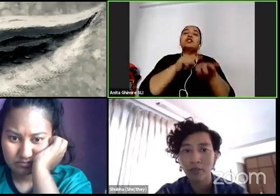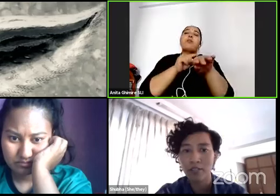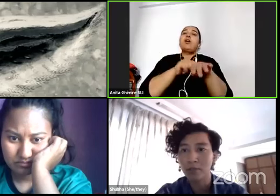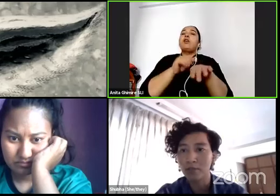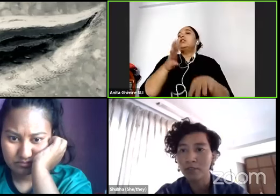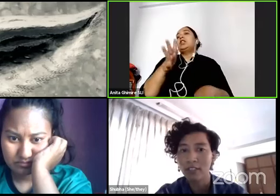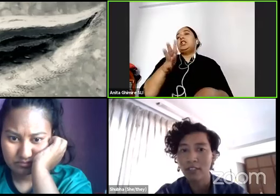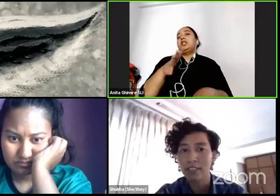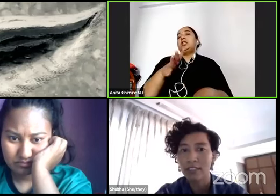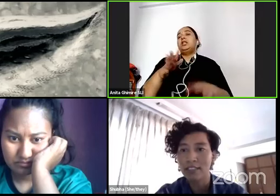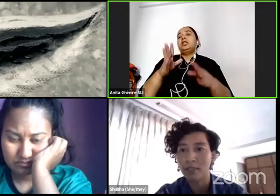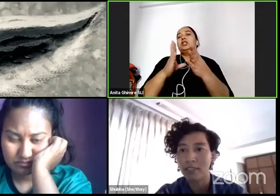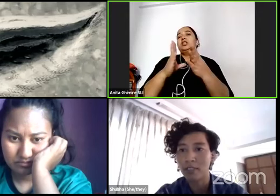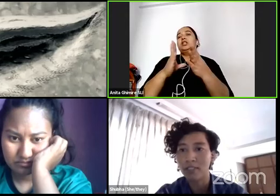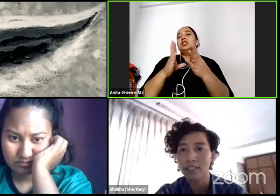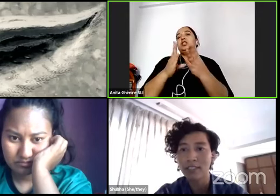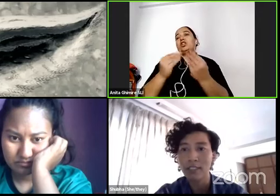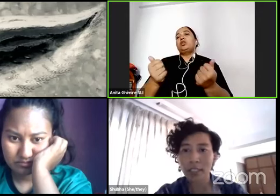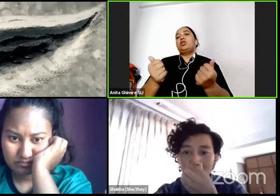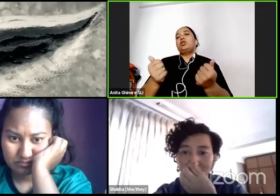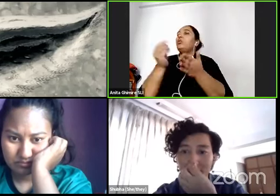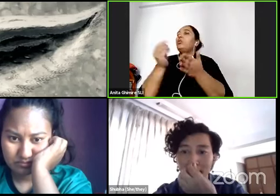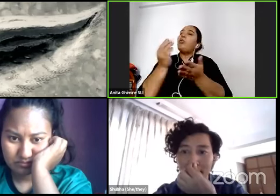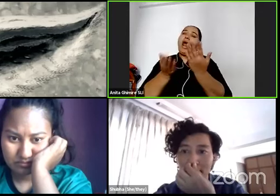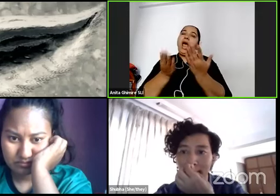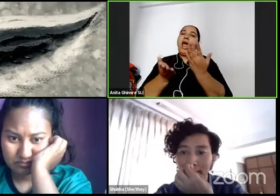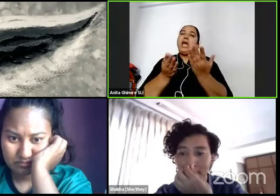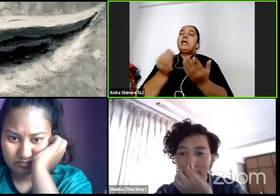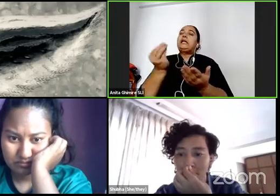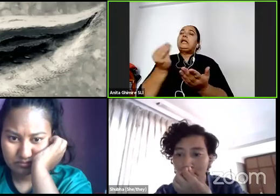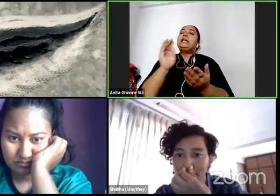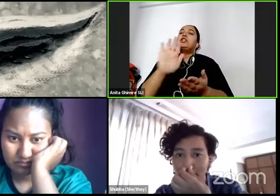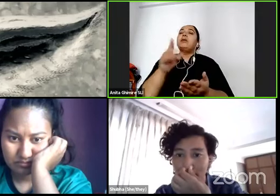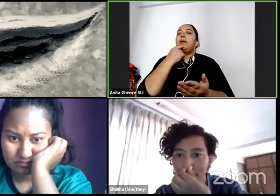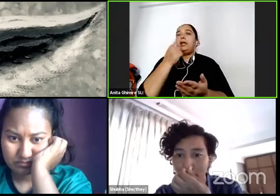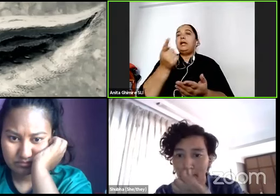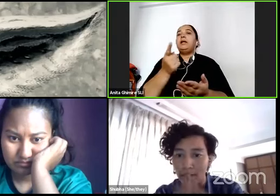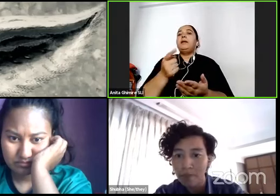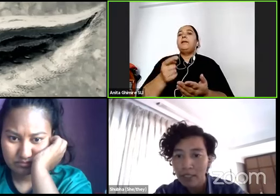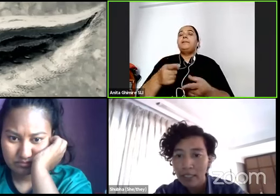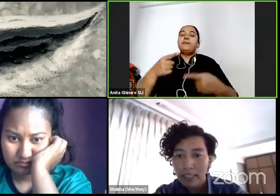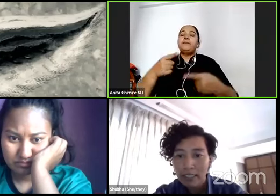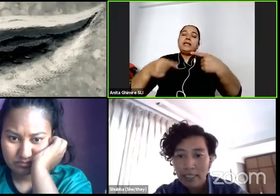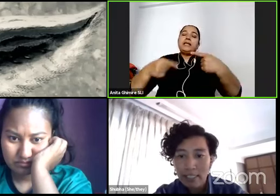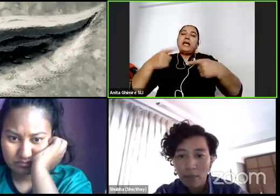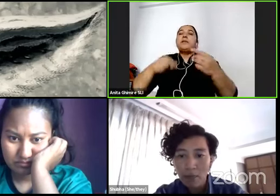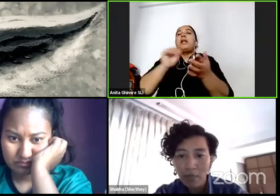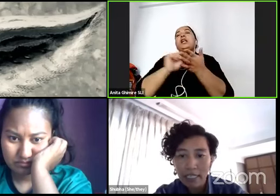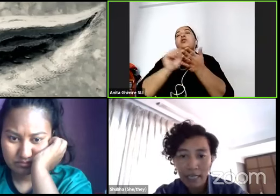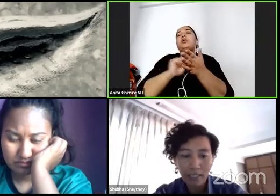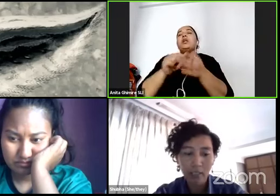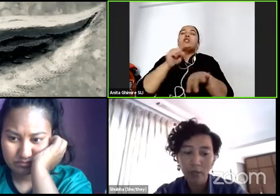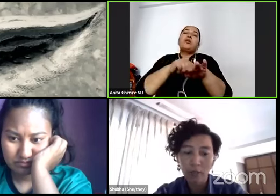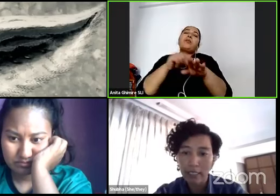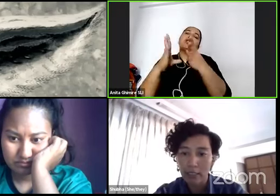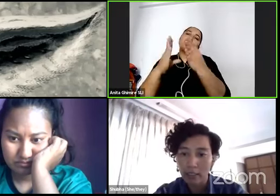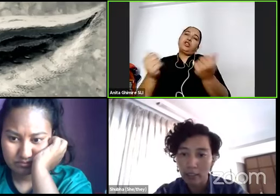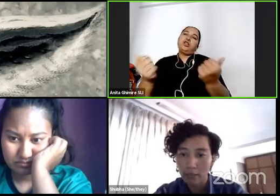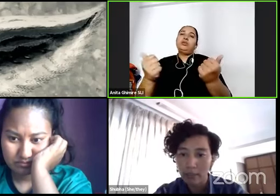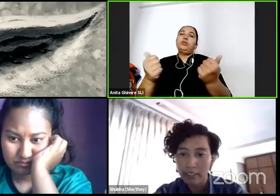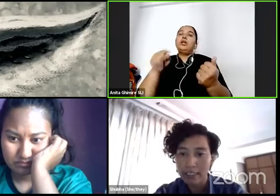भयो हुन्छ बरु केही छ भने महेश्वरजी तपाईँको च्याटमा राख्नुहोस् न है, समय सकेको भएर। त्यतिन्जेलसम्म मैले यहाँनिर